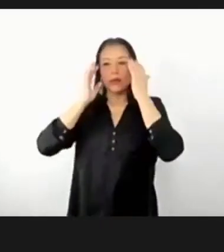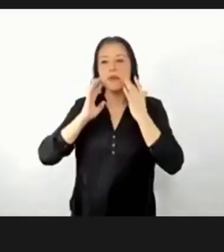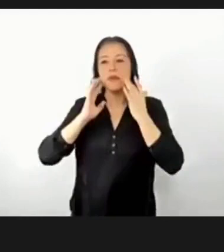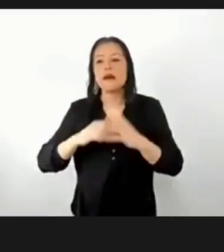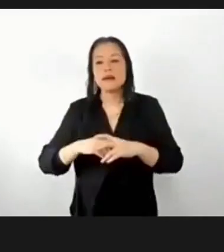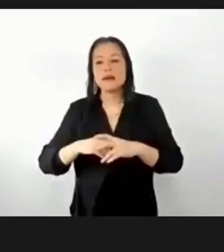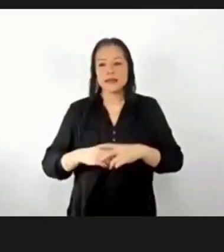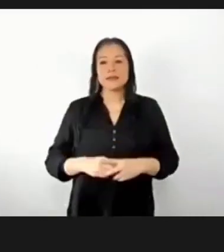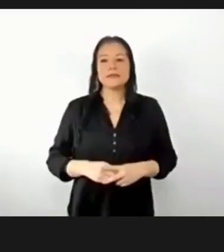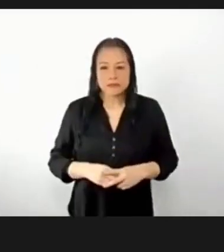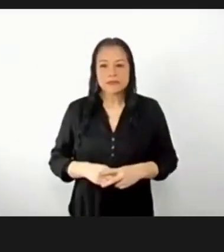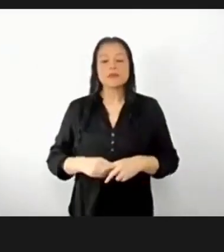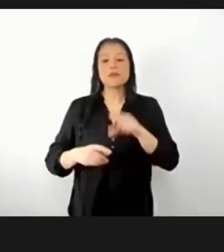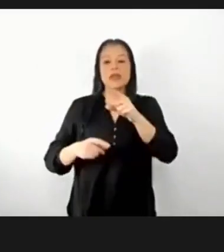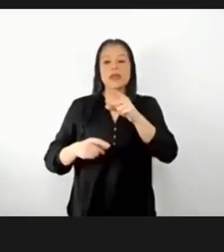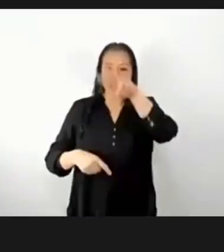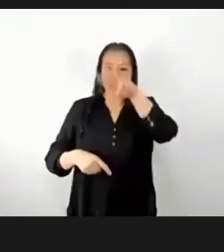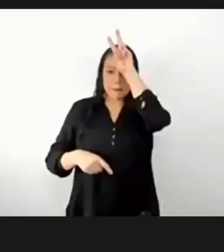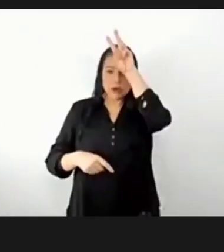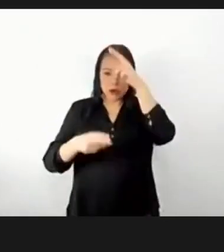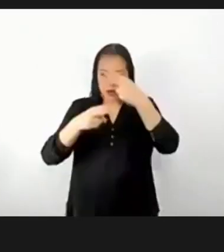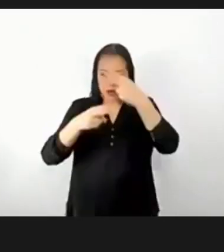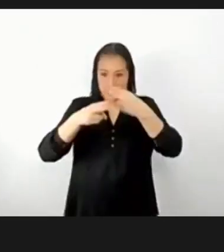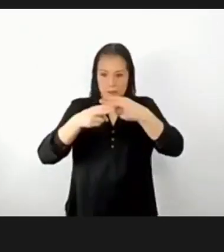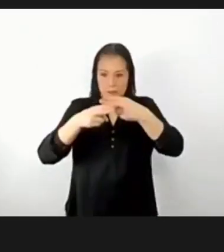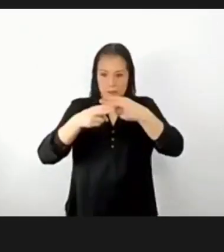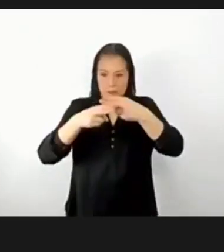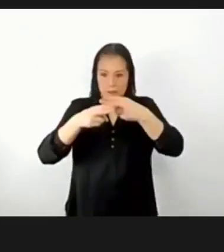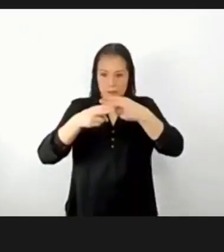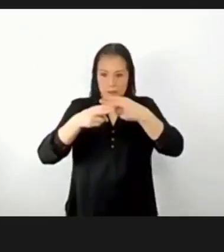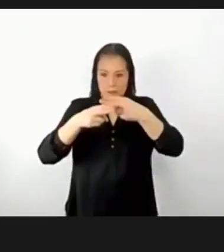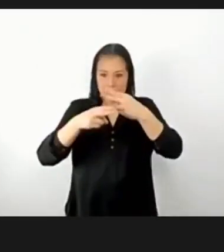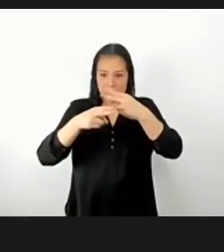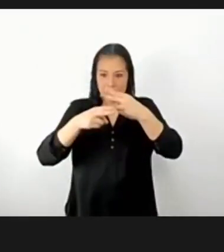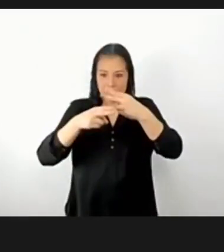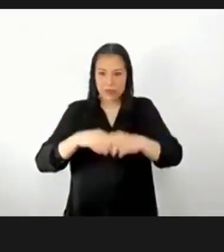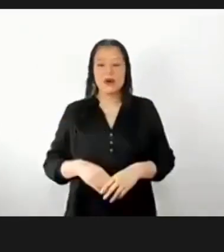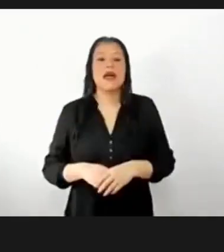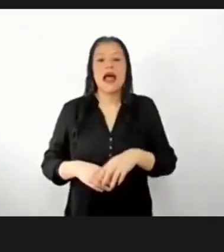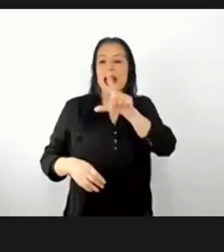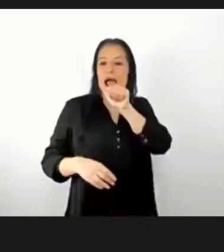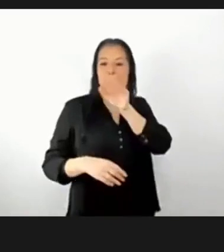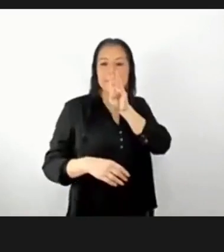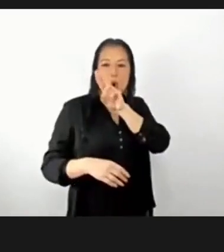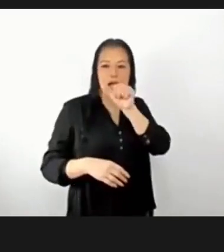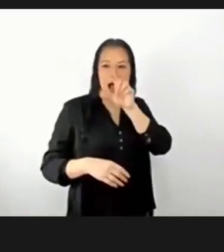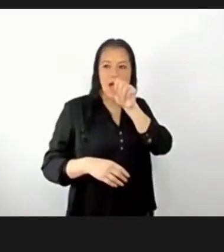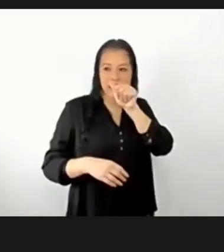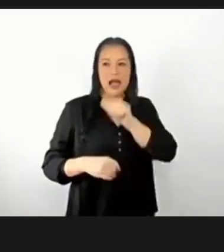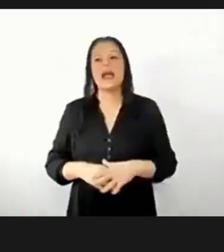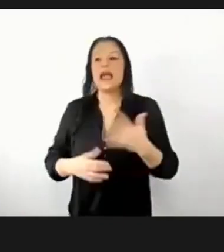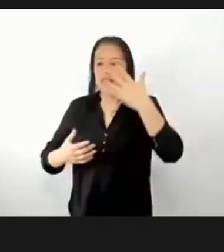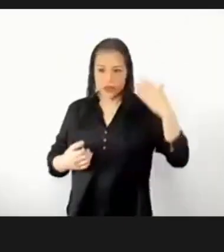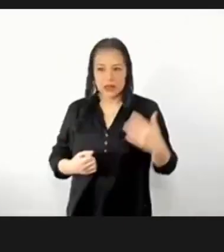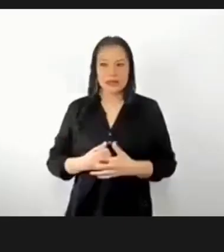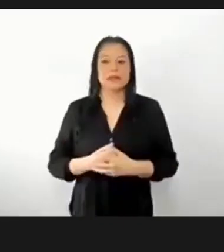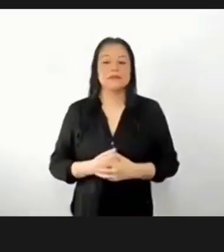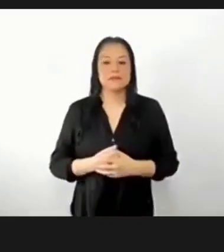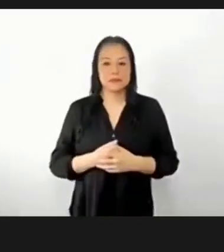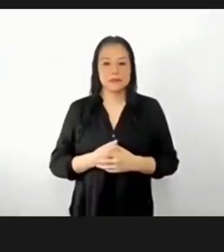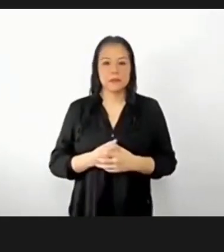profundas, cicatrices, y que en el Perú le llamaban el borrado o la borrada, los borrados. Eso era viruela.